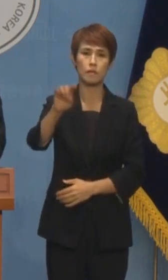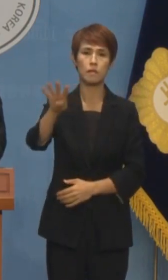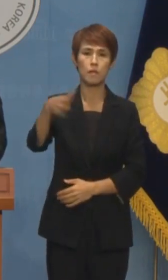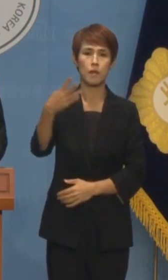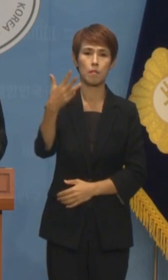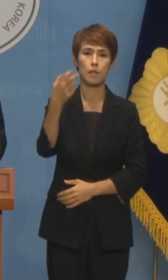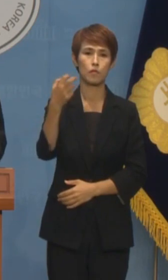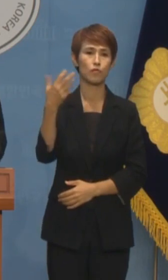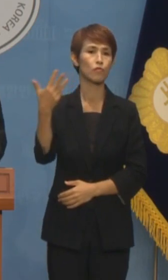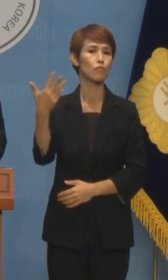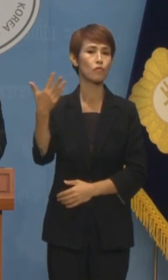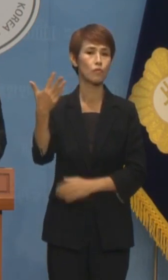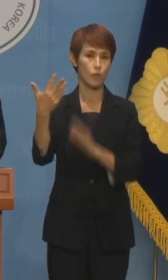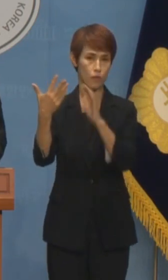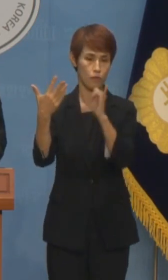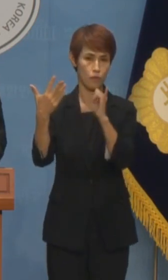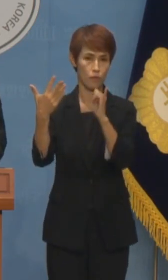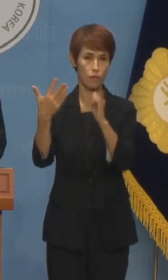1,489명이었으나